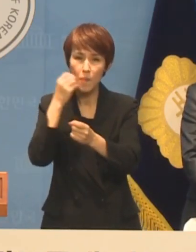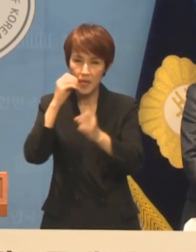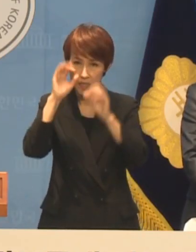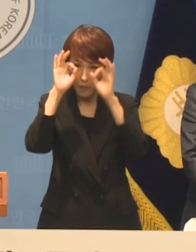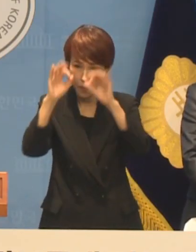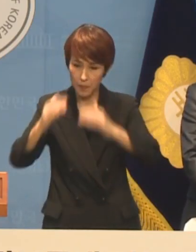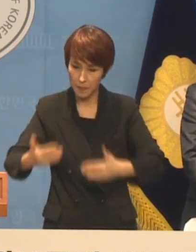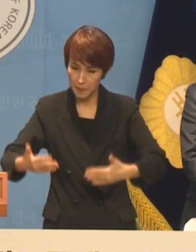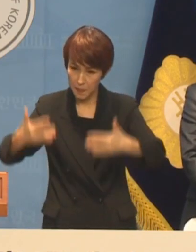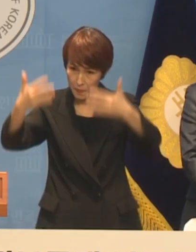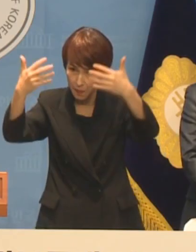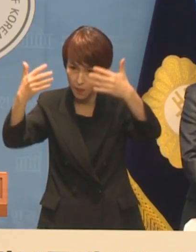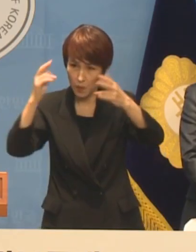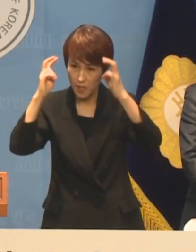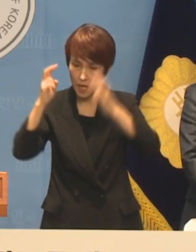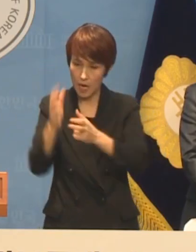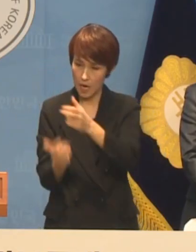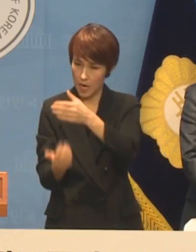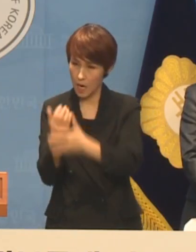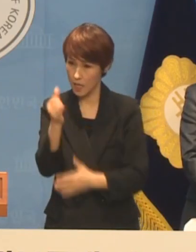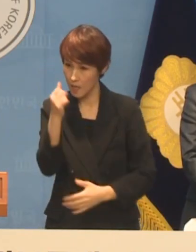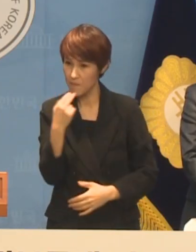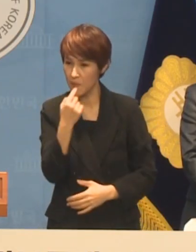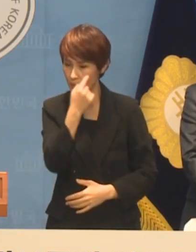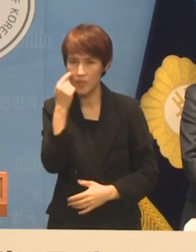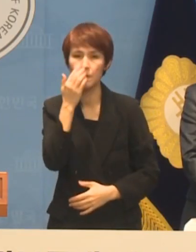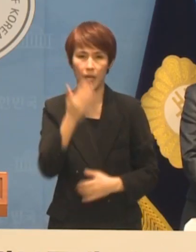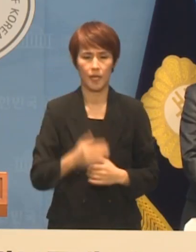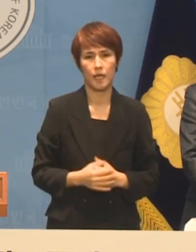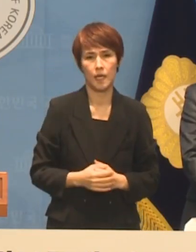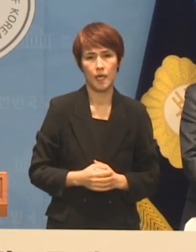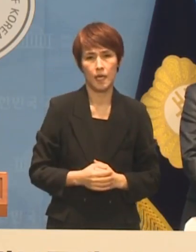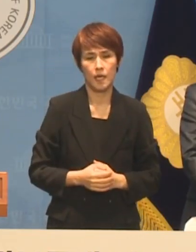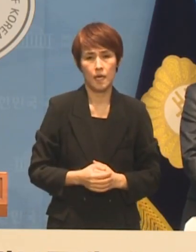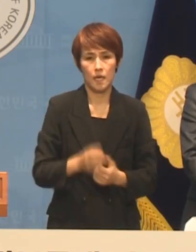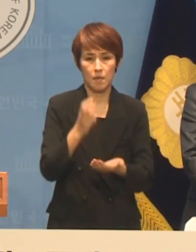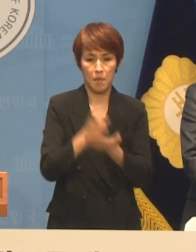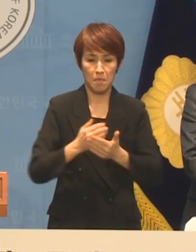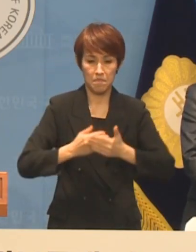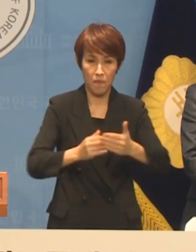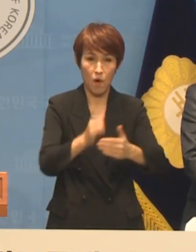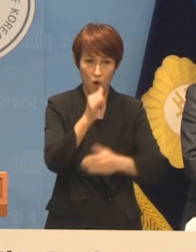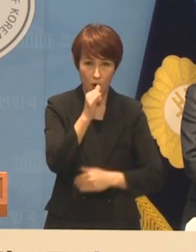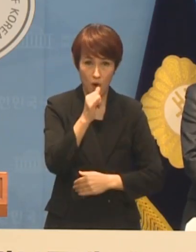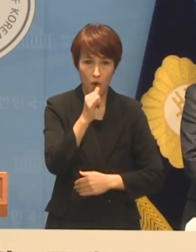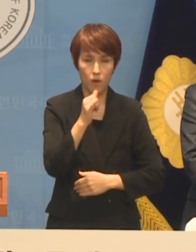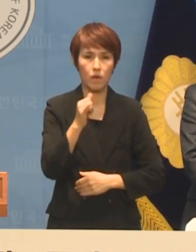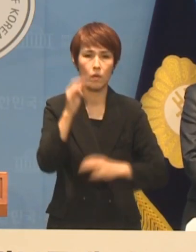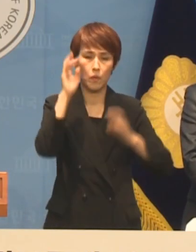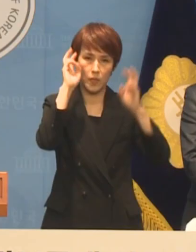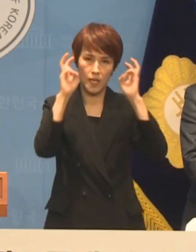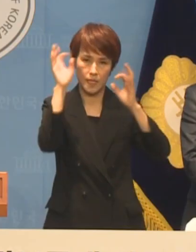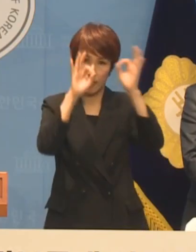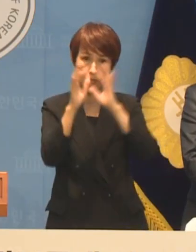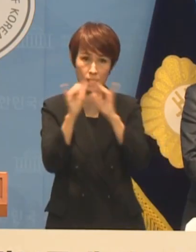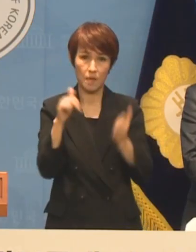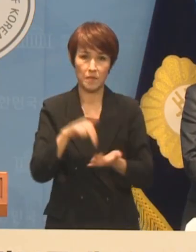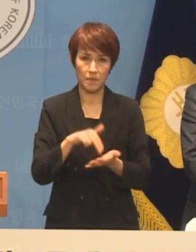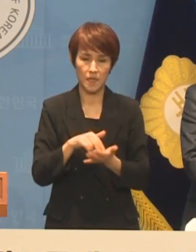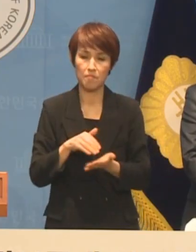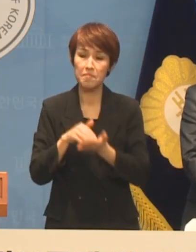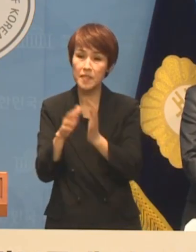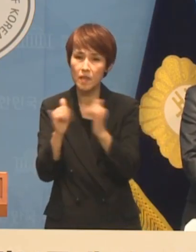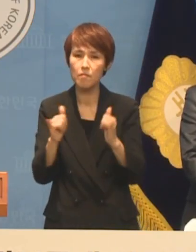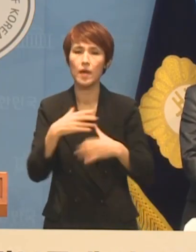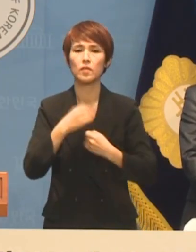때 기업의 중대재해 여부도 확인할 수 있게 됩니다. 이 법이 시행된다면 구직자들에게는 안전한 직장을